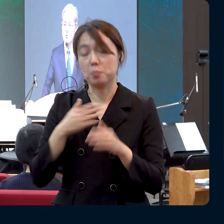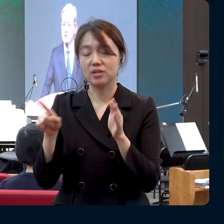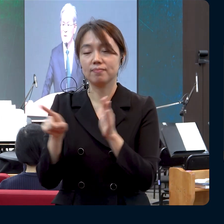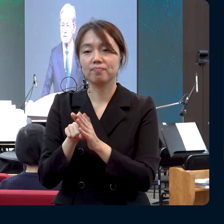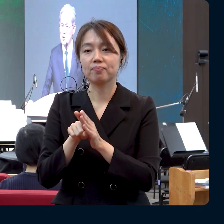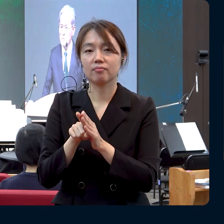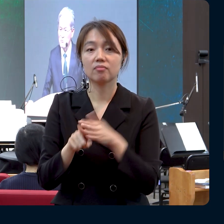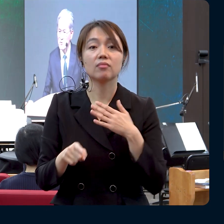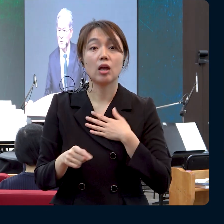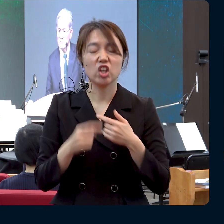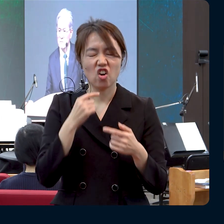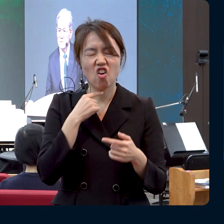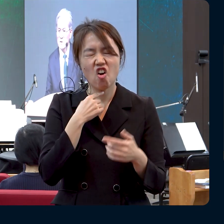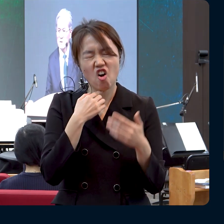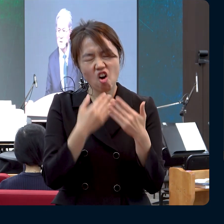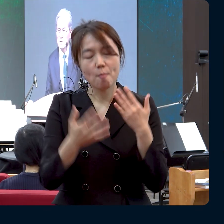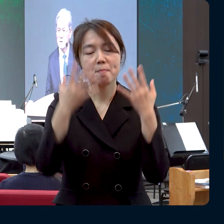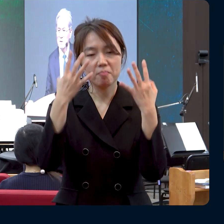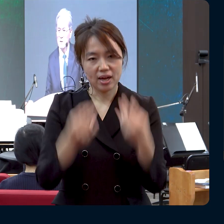수도 없이 많이 체험했고요.